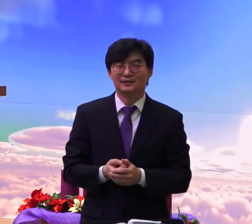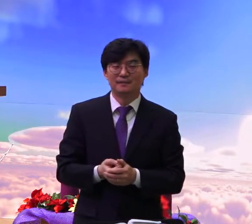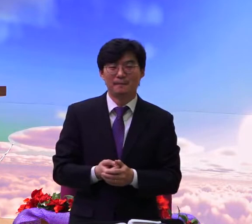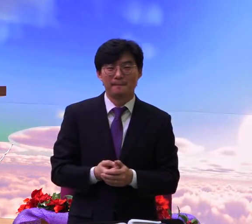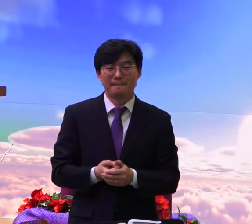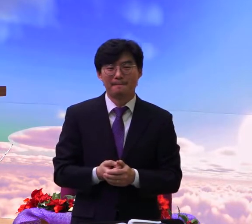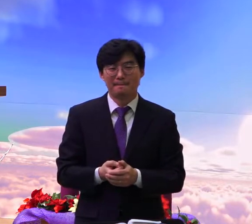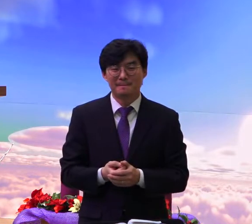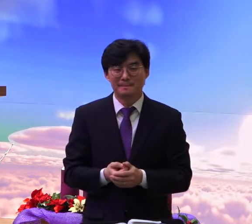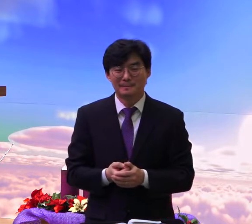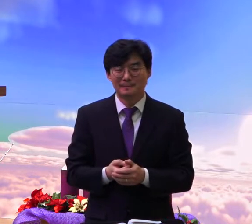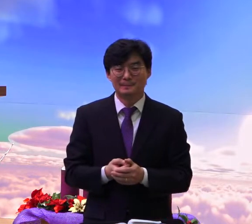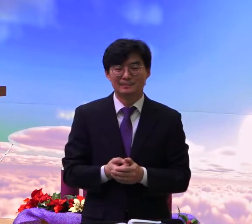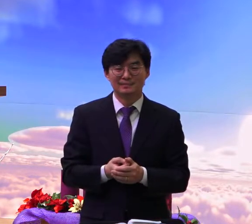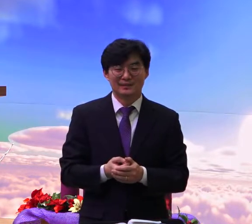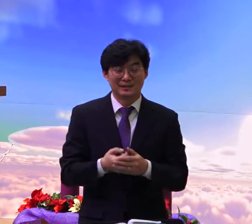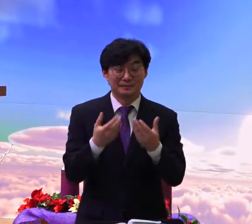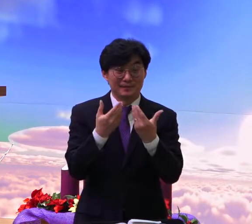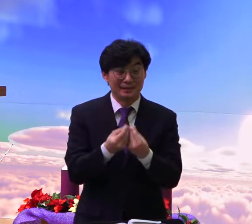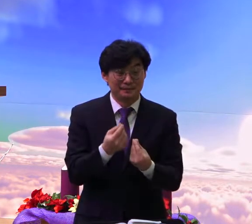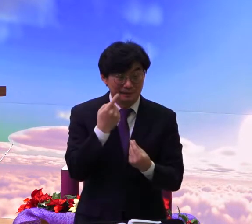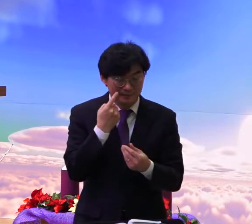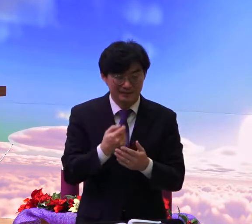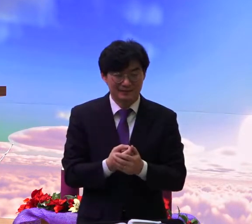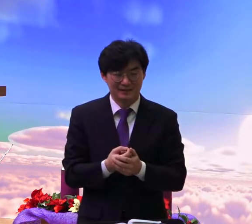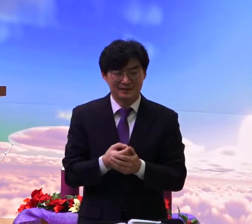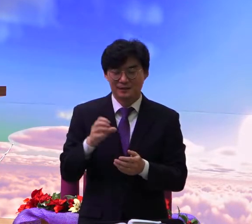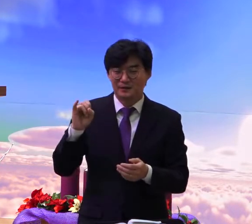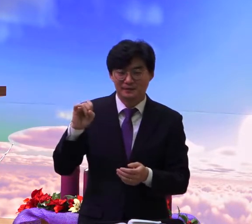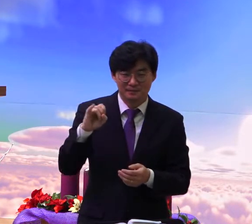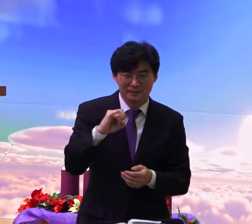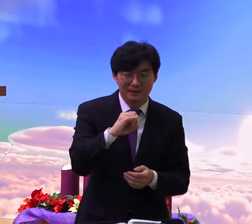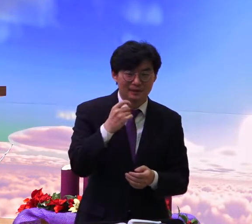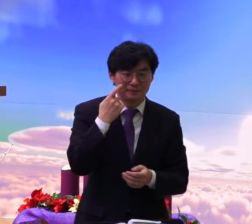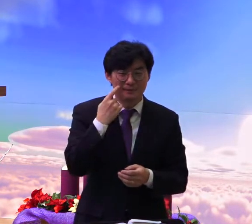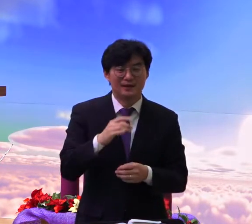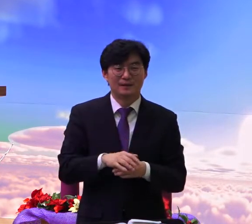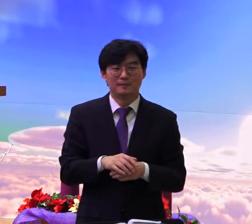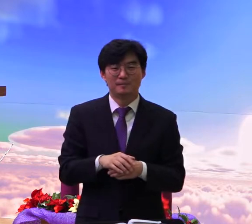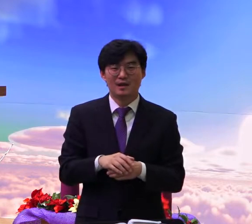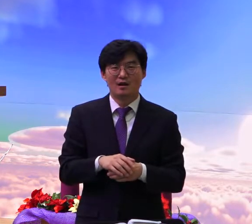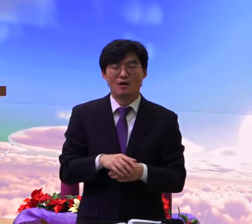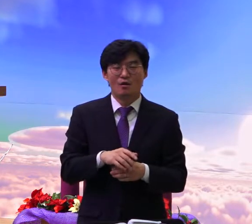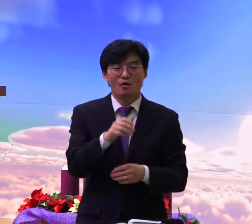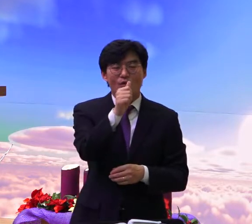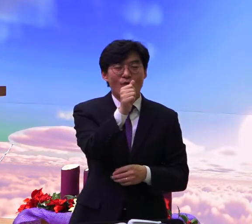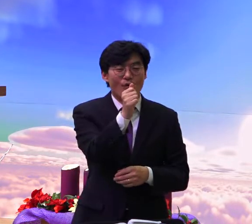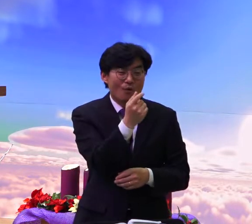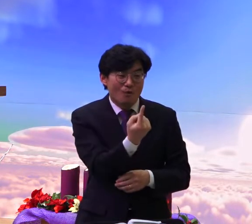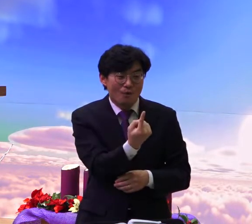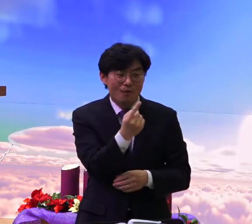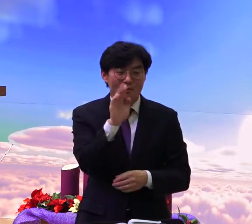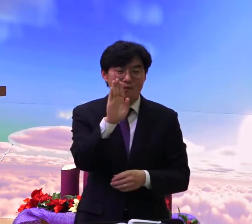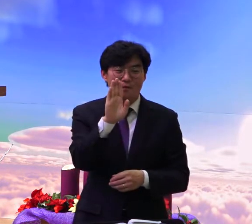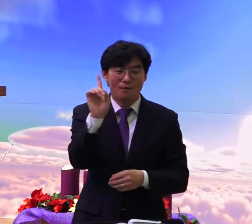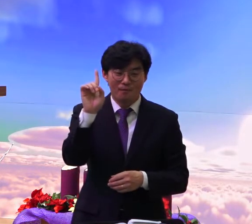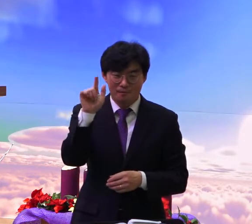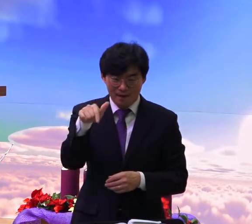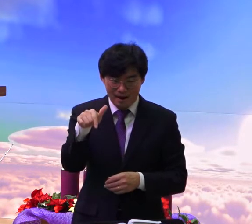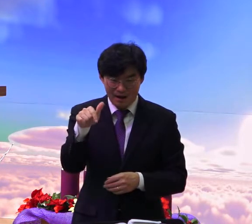이게 비례적으로 볼 때 그렇다는 것이죠. 곤충학자들이 그래서 이 호박벌에 대해서 연구를 해보니까 호박벌이 몸집에